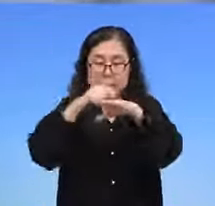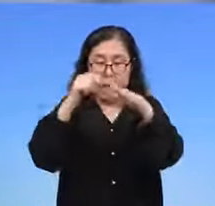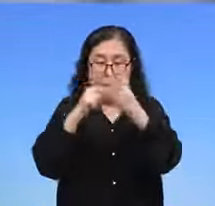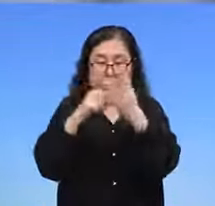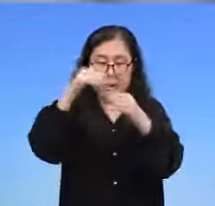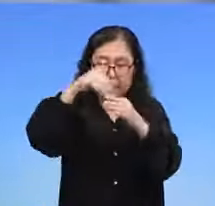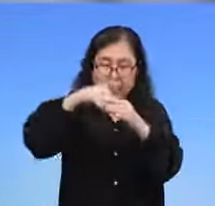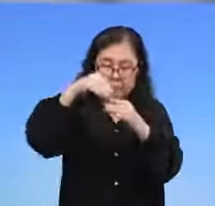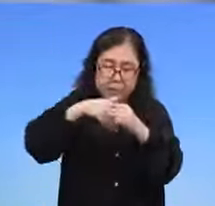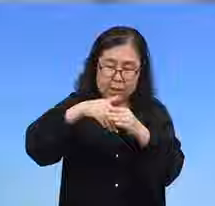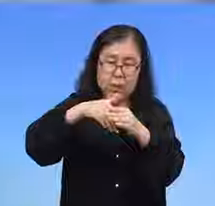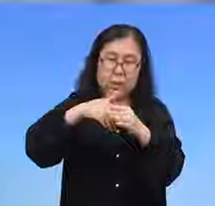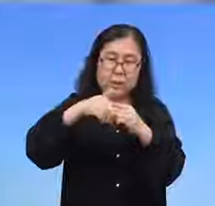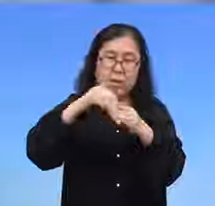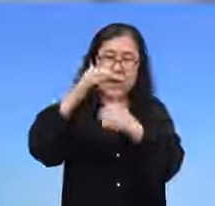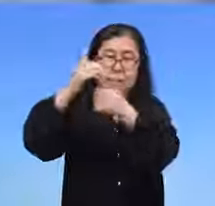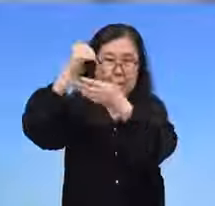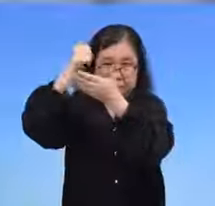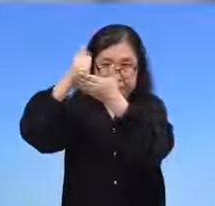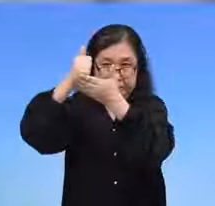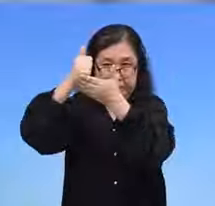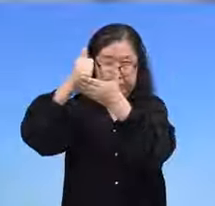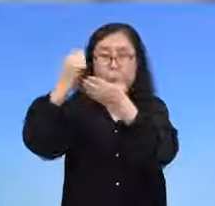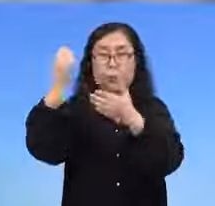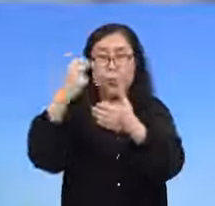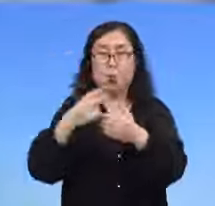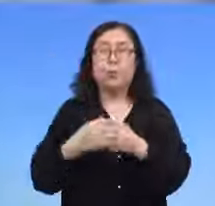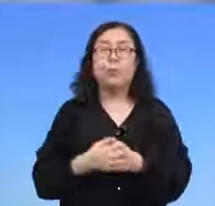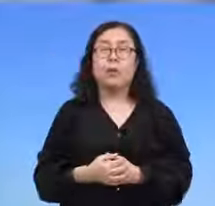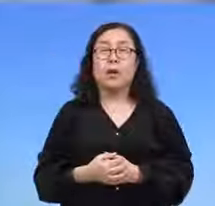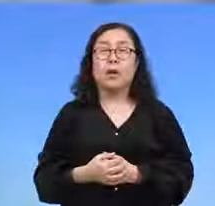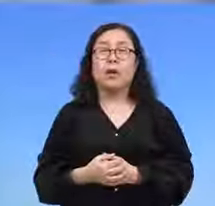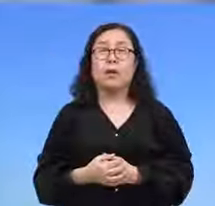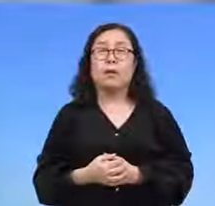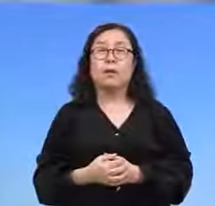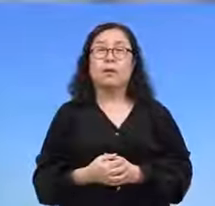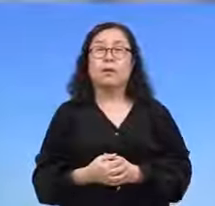담고 계시는 하나님. 그런가 하면